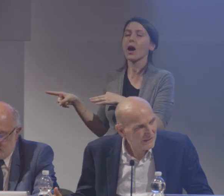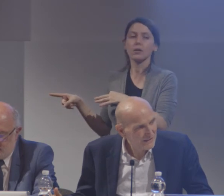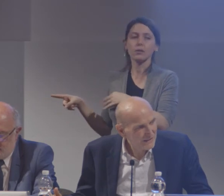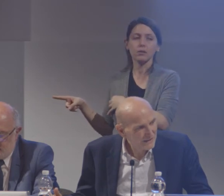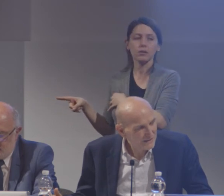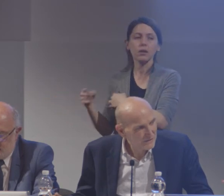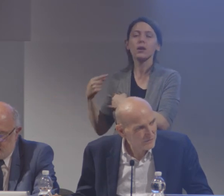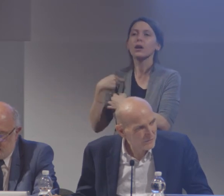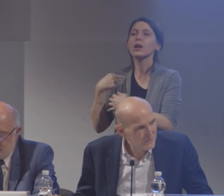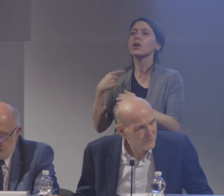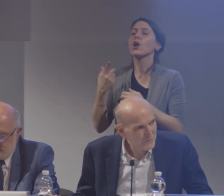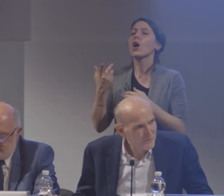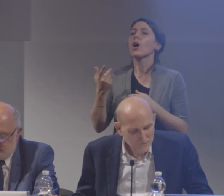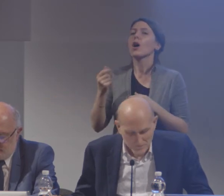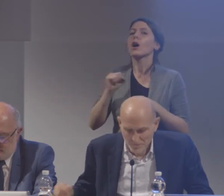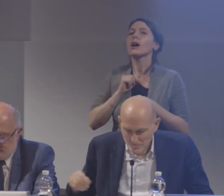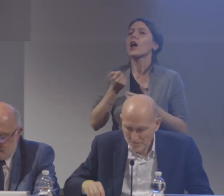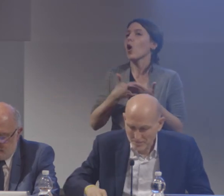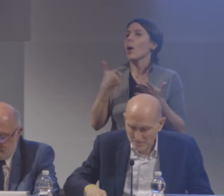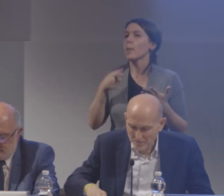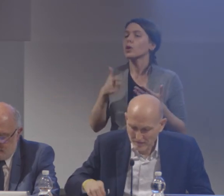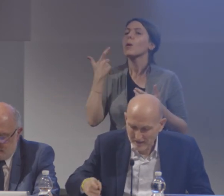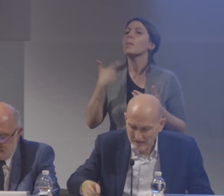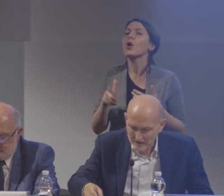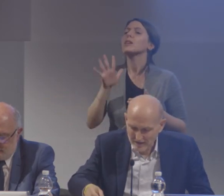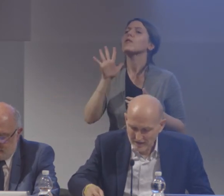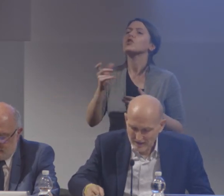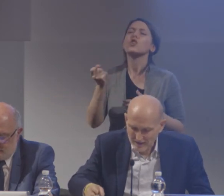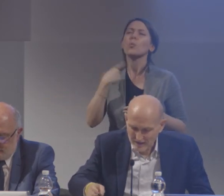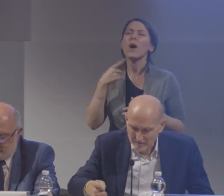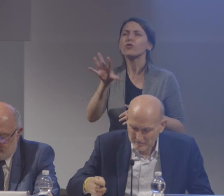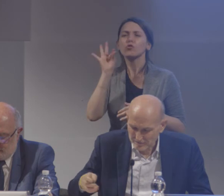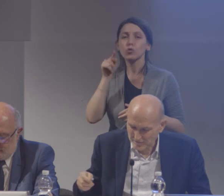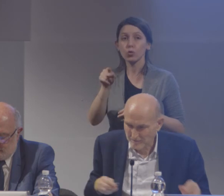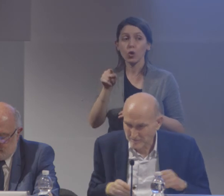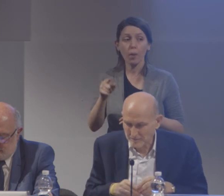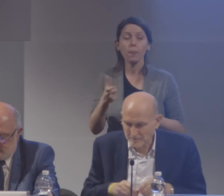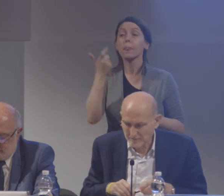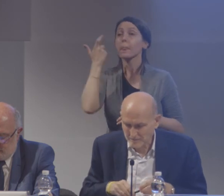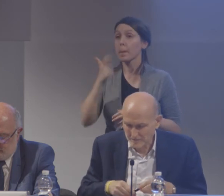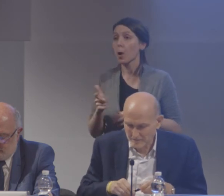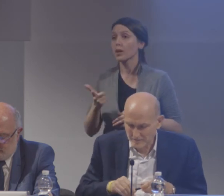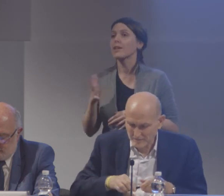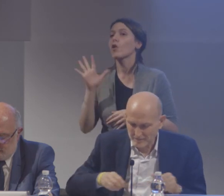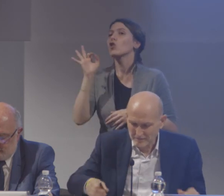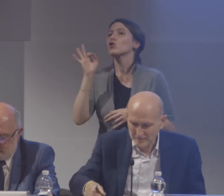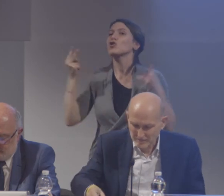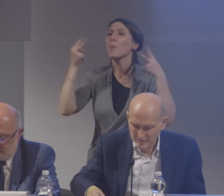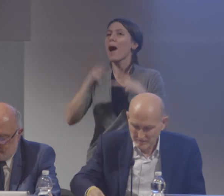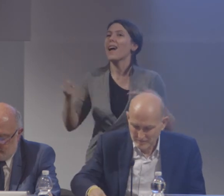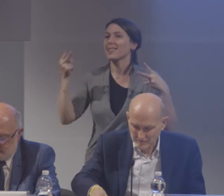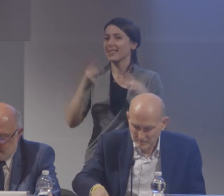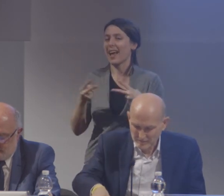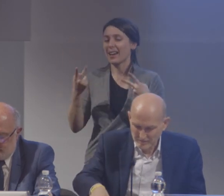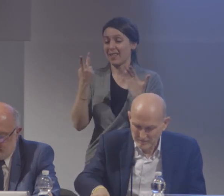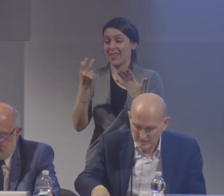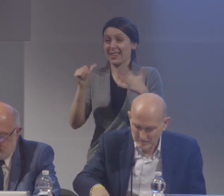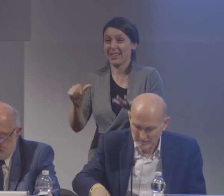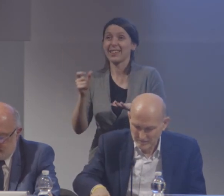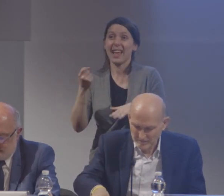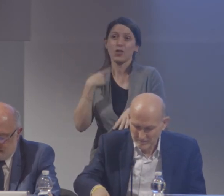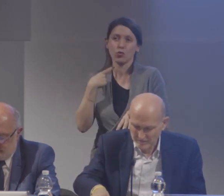no, secondo me è un'altra cosa importante. Perché ho scelto il 5 di giugno? Intanto perché siamo a 50 anni dal 26 di